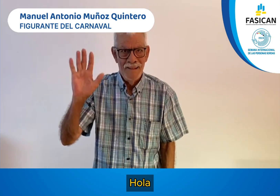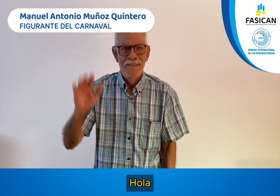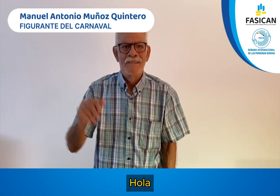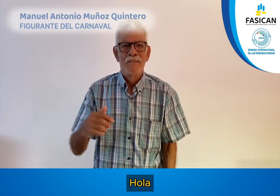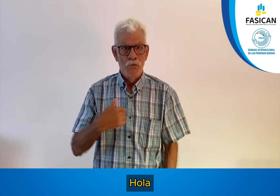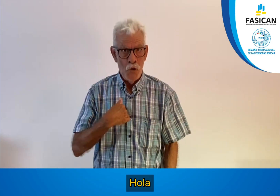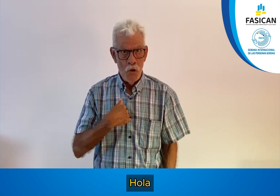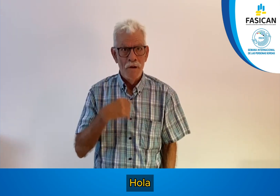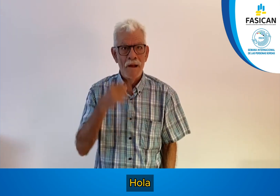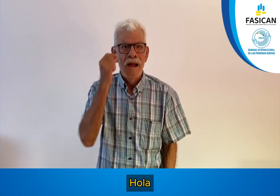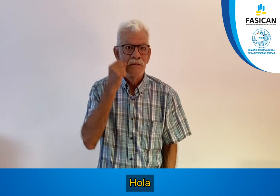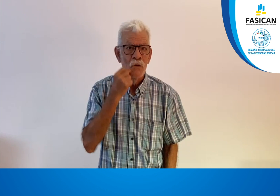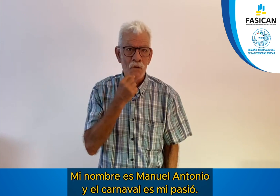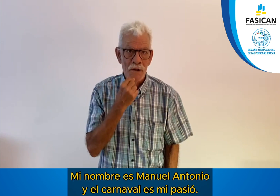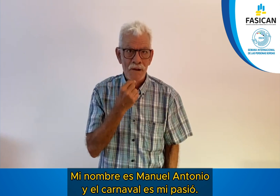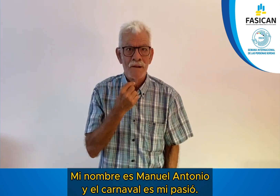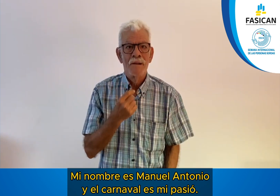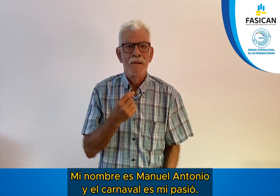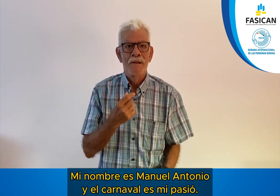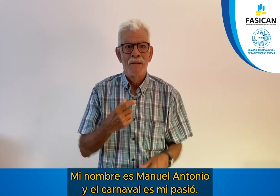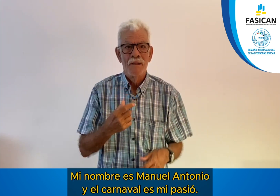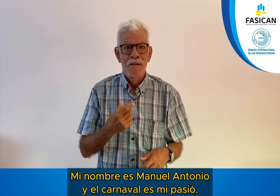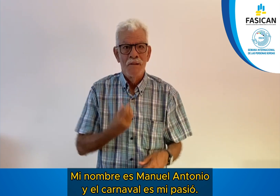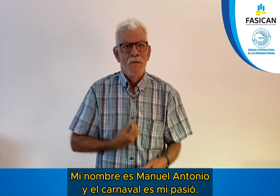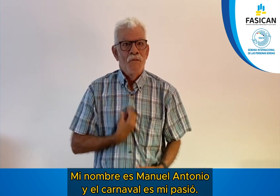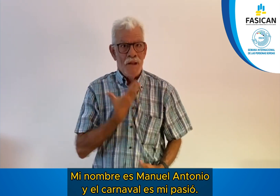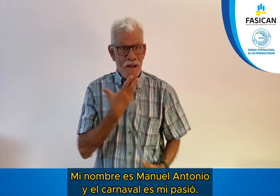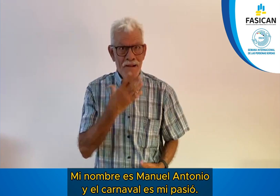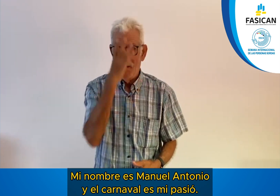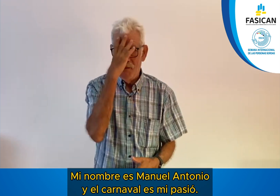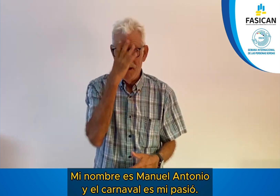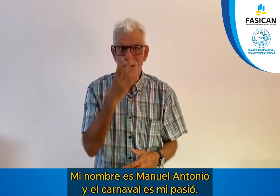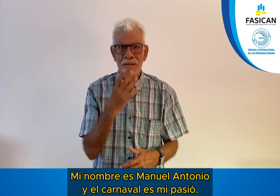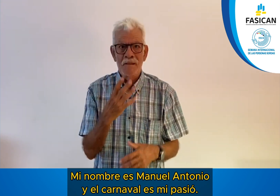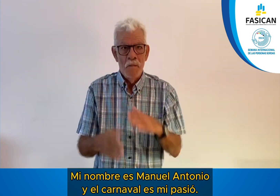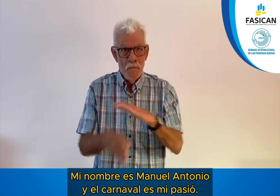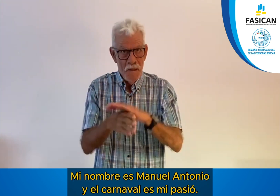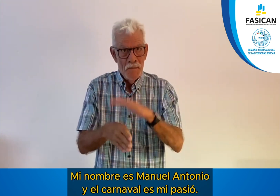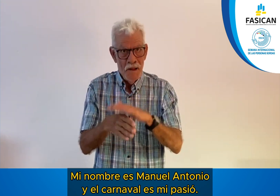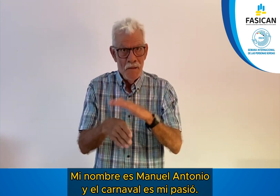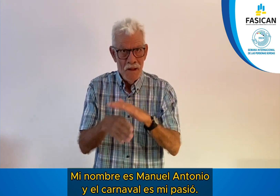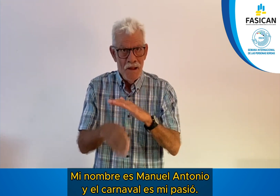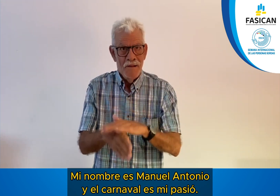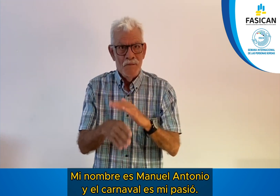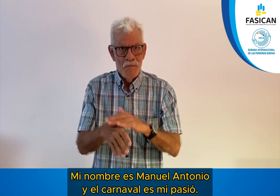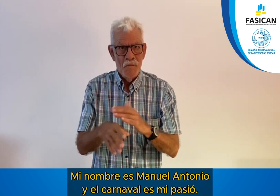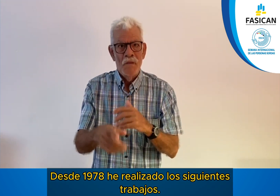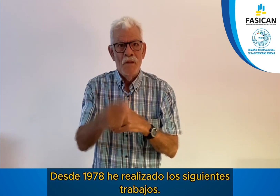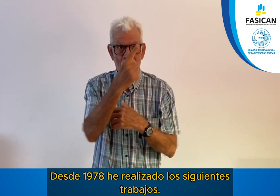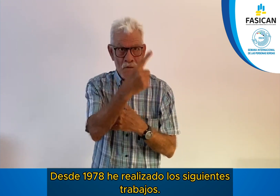Hola, mi nombre es Manuel Antonio y el carnaval es mi pasión.